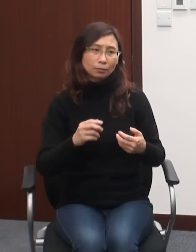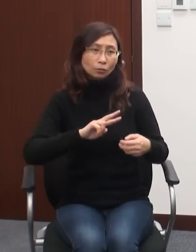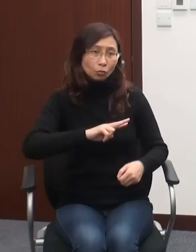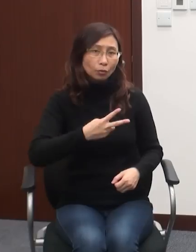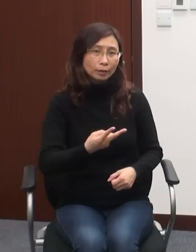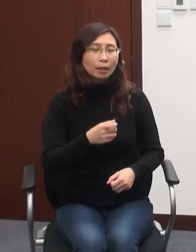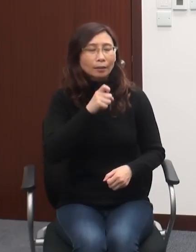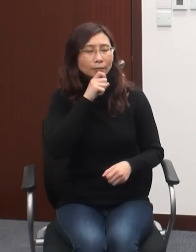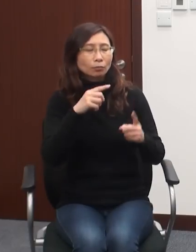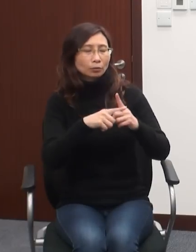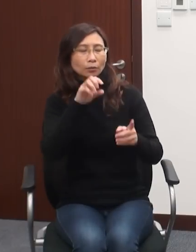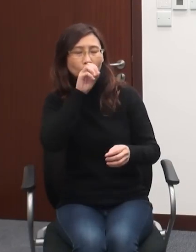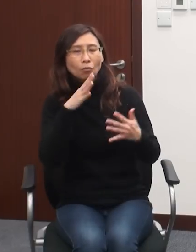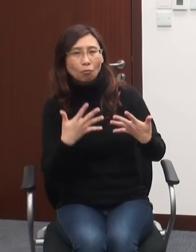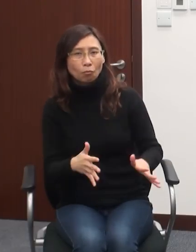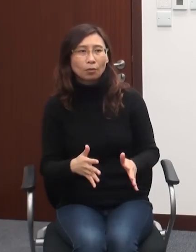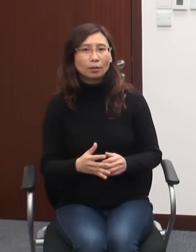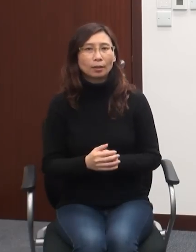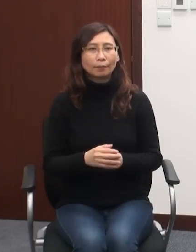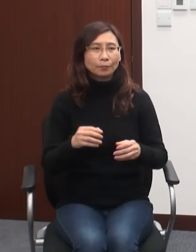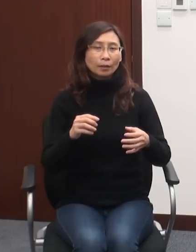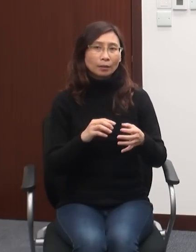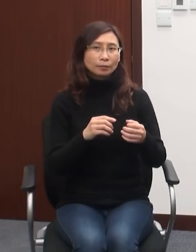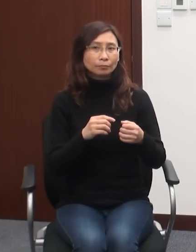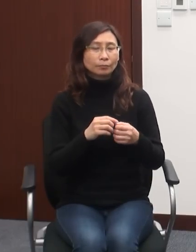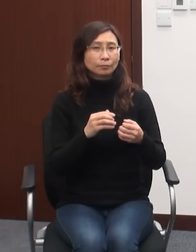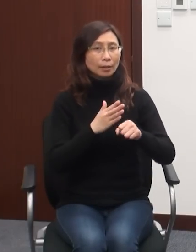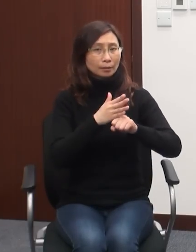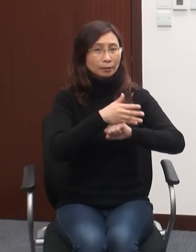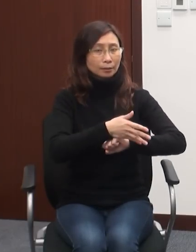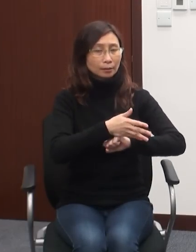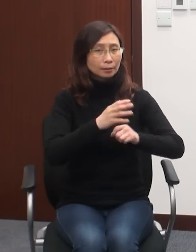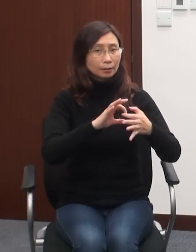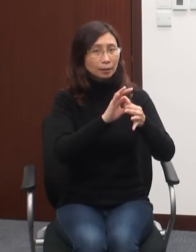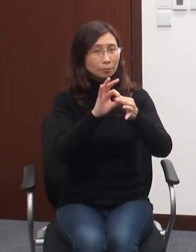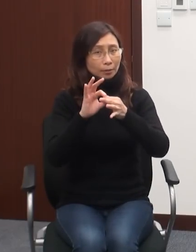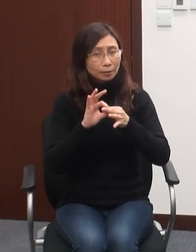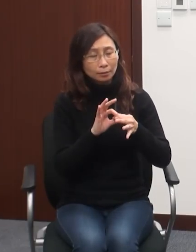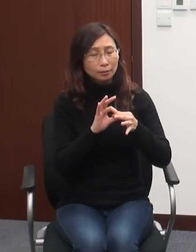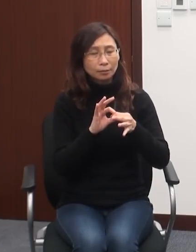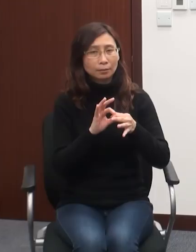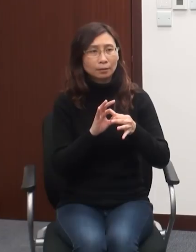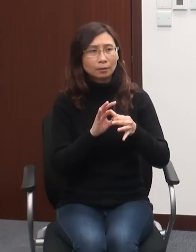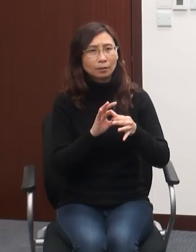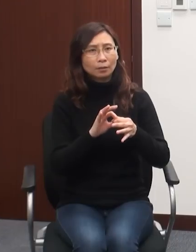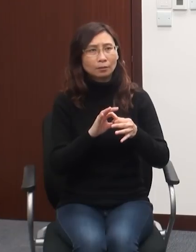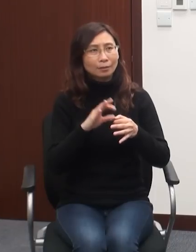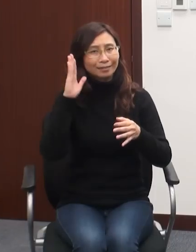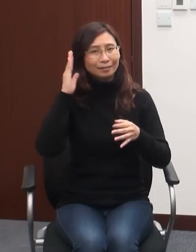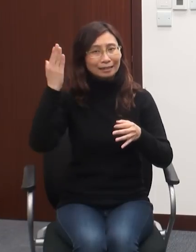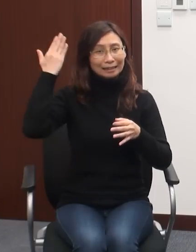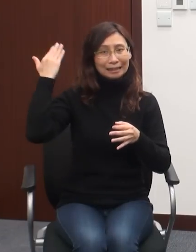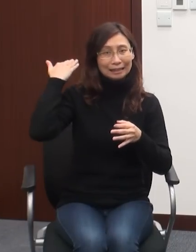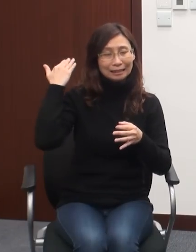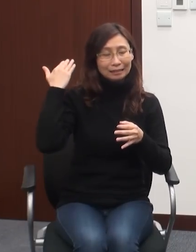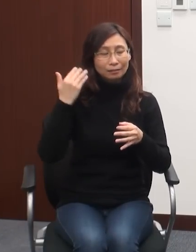其實有人提過出嚟啊，社民連啊，呢個以前嘅社民連